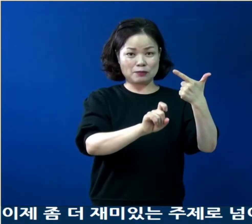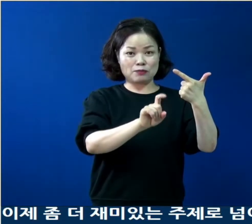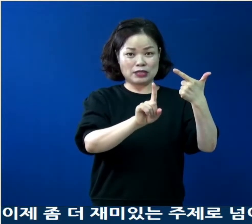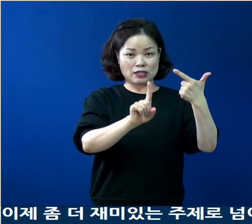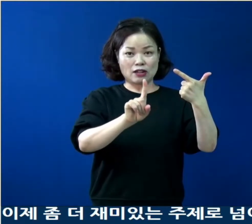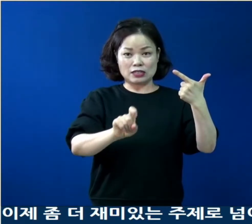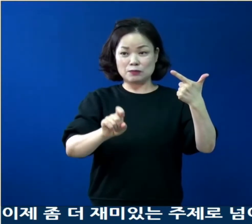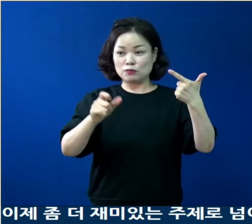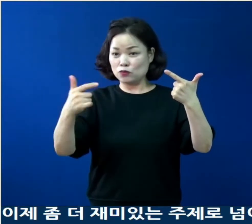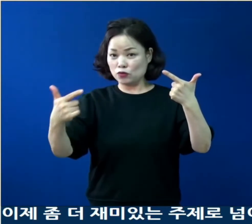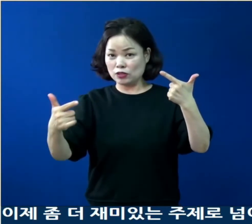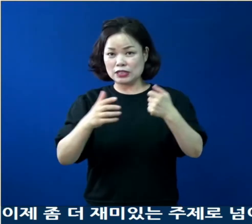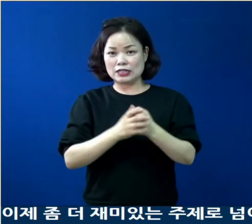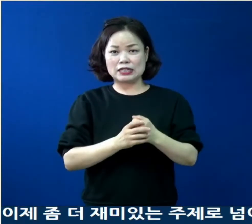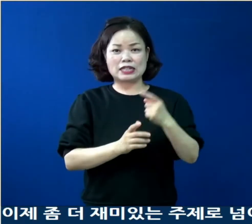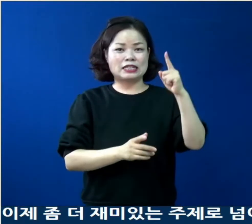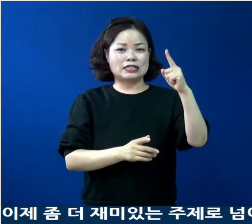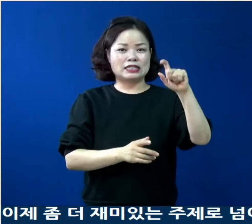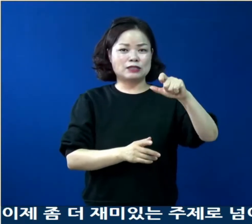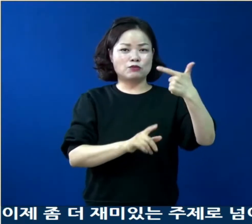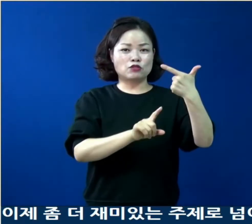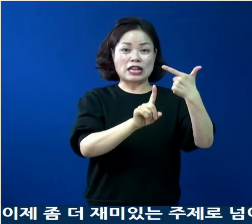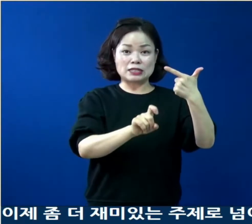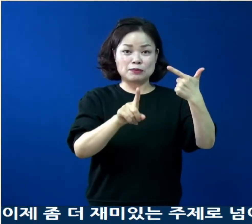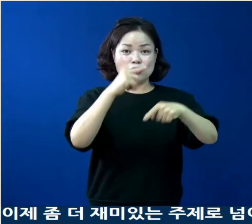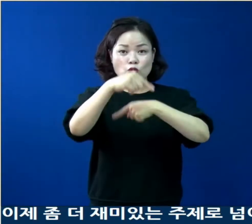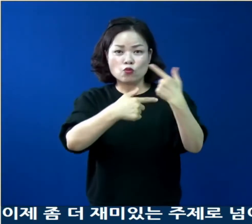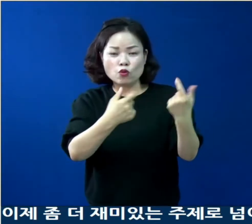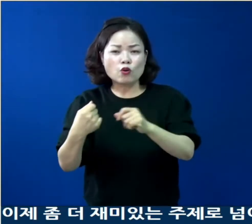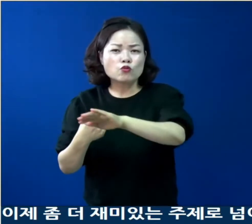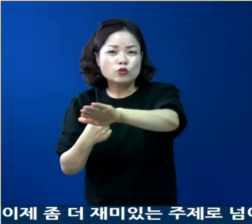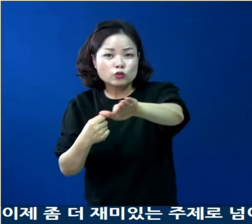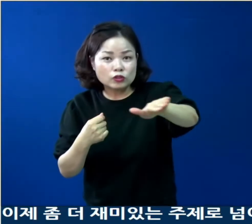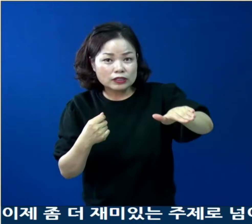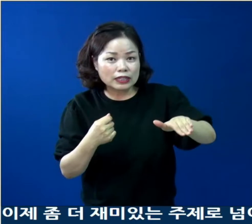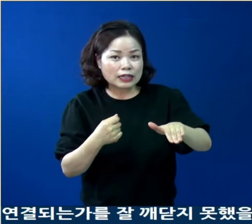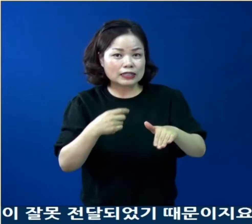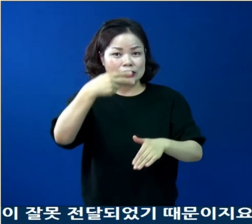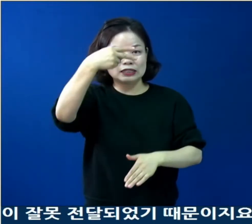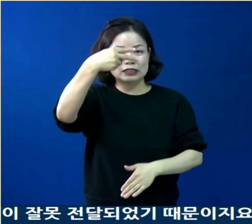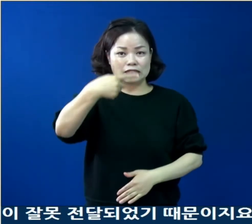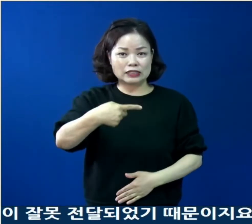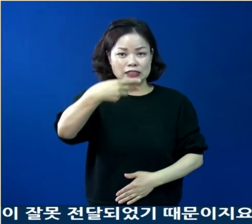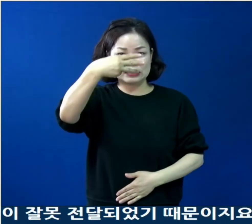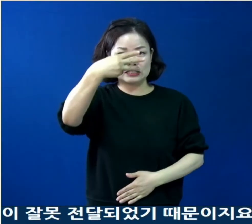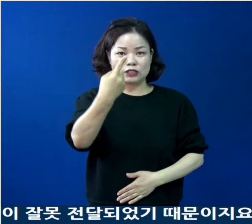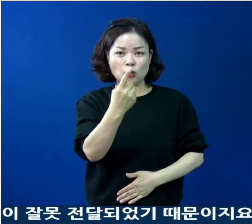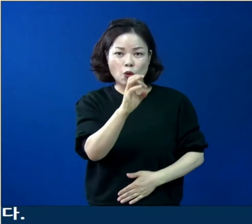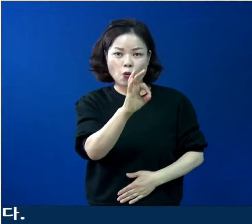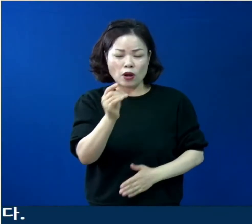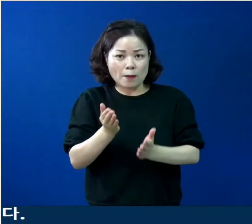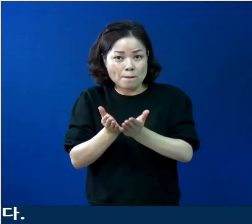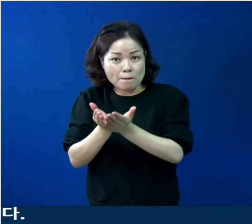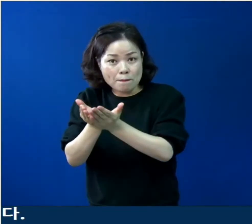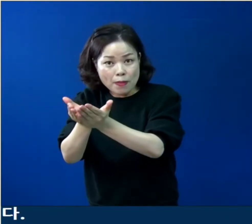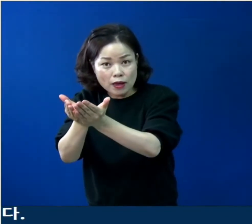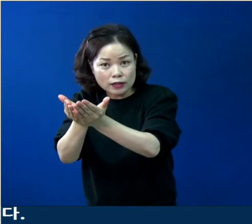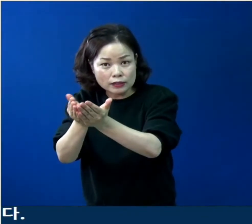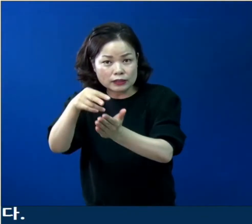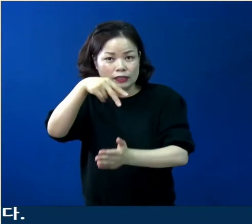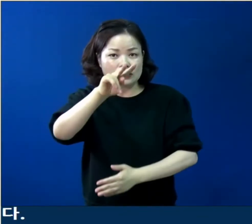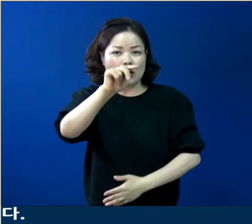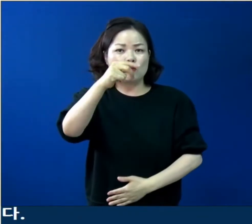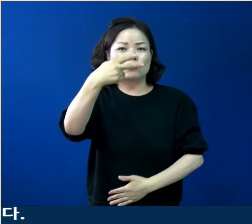볼 겁니다. 11절 같이 한번 읽겠습니다. 시작. 우리가 드로아에서 배로 떠나